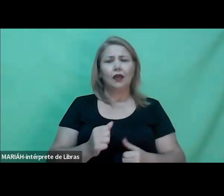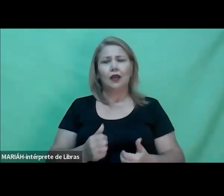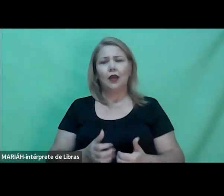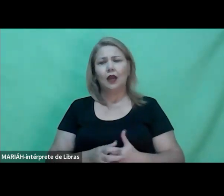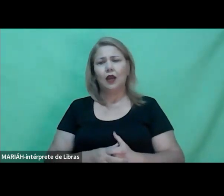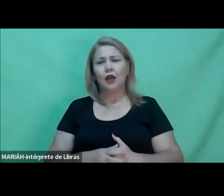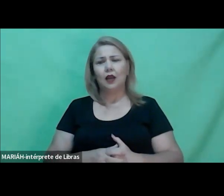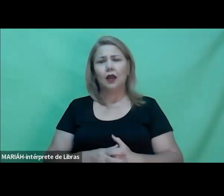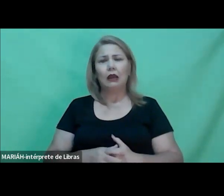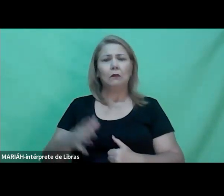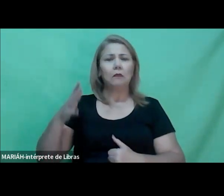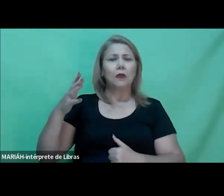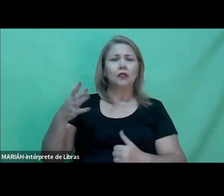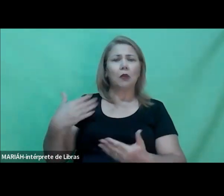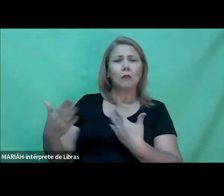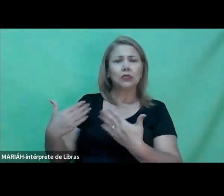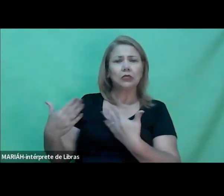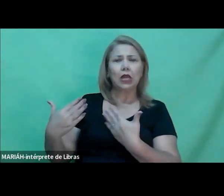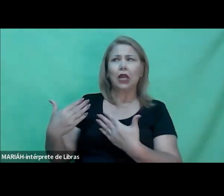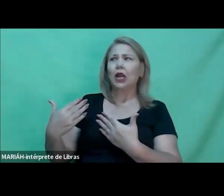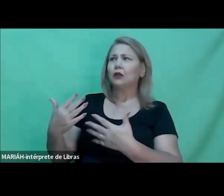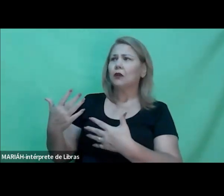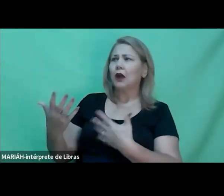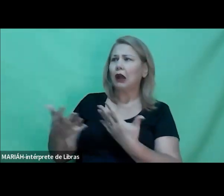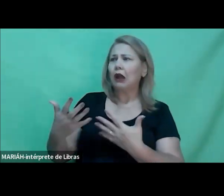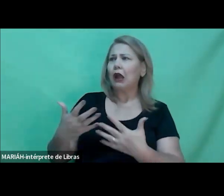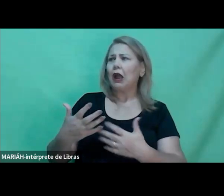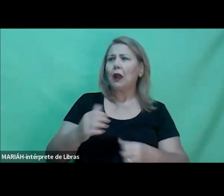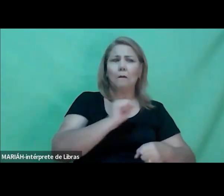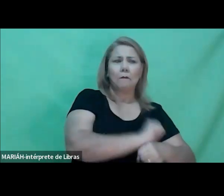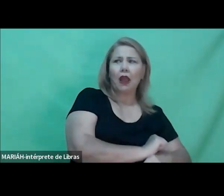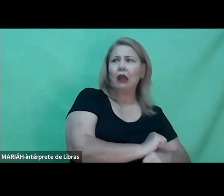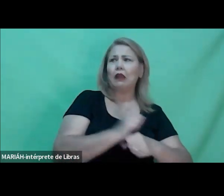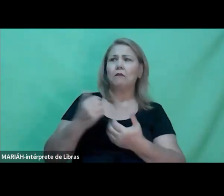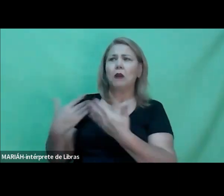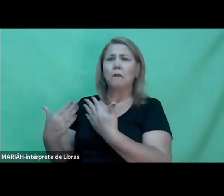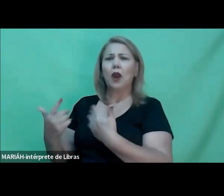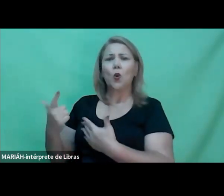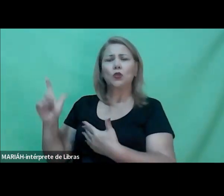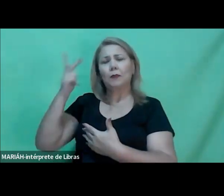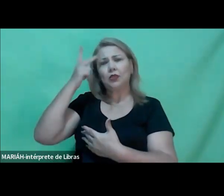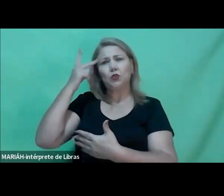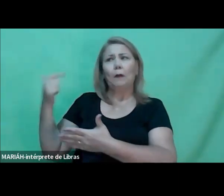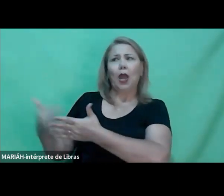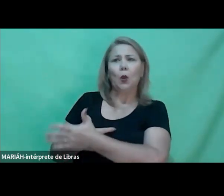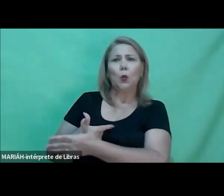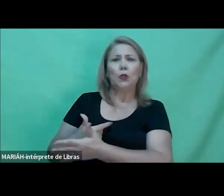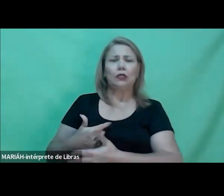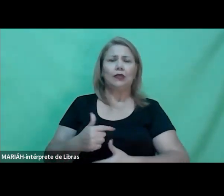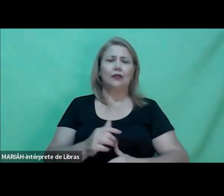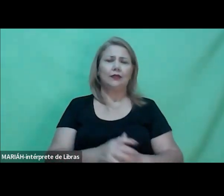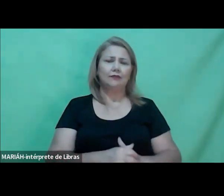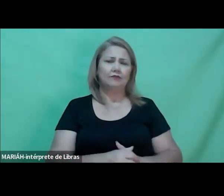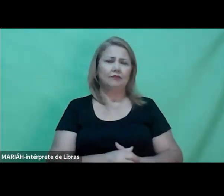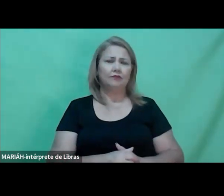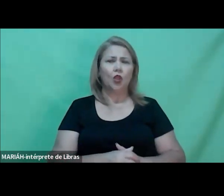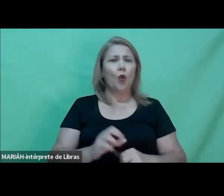hablando con la persona sordociega y suelta las manos porque otra persona le está preguntando algo o van